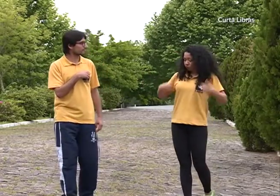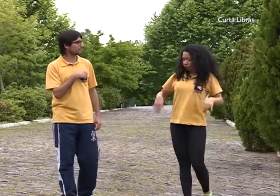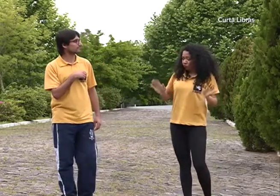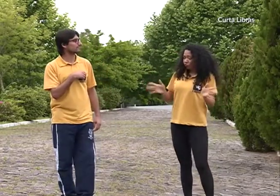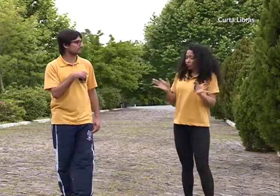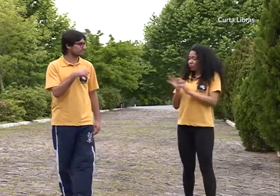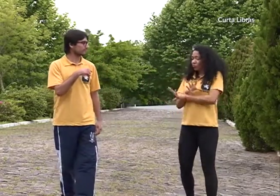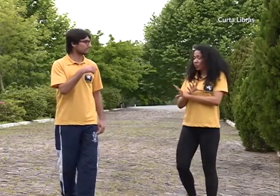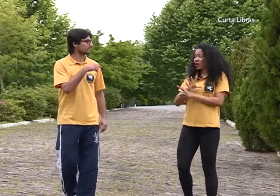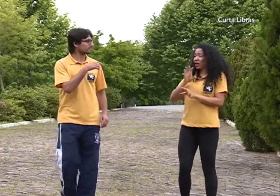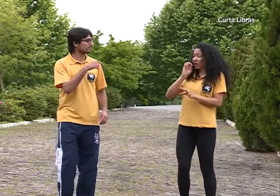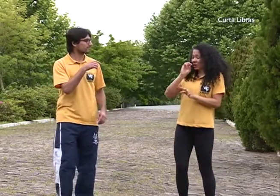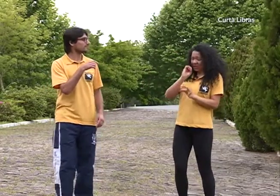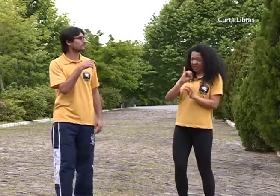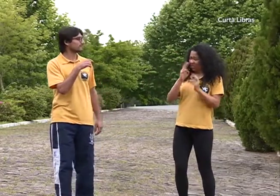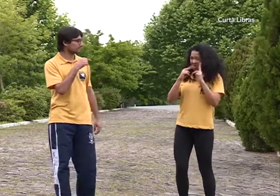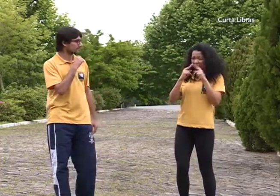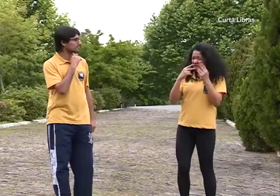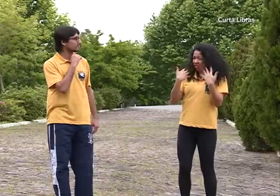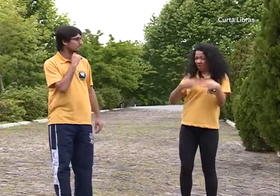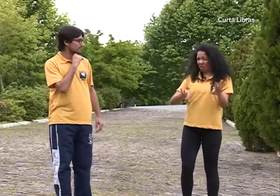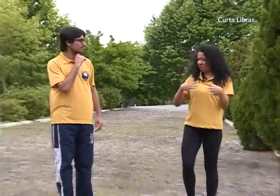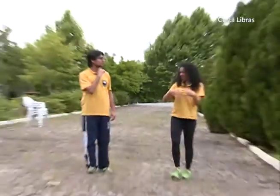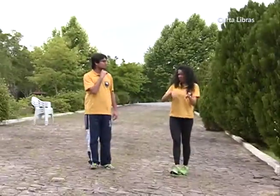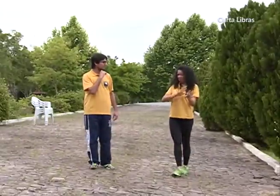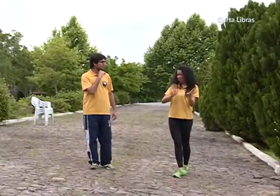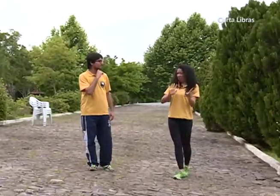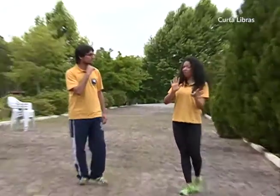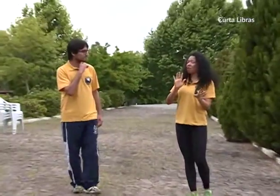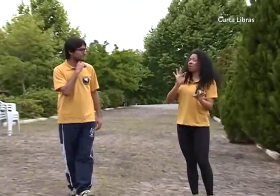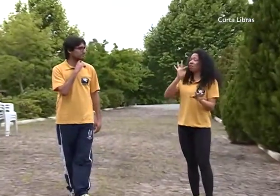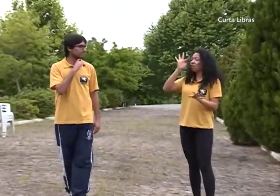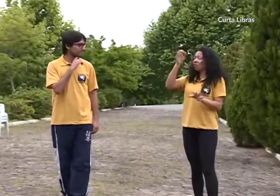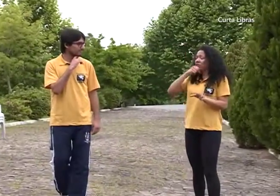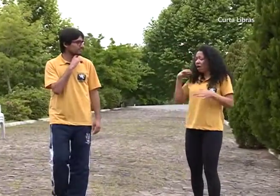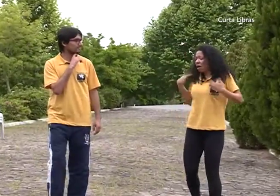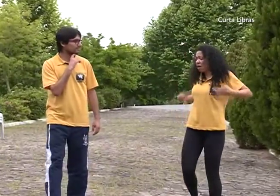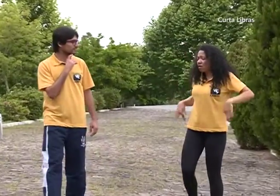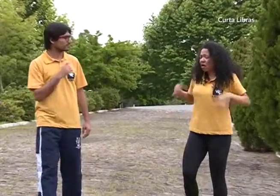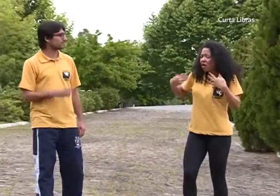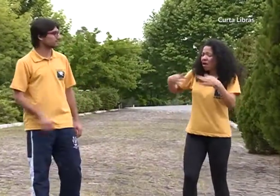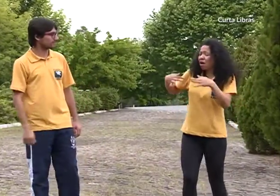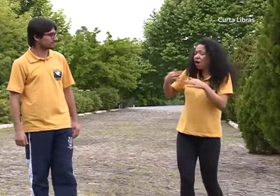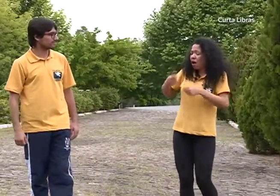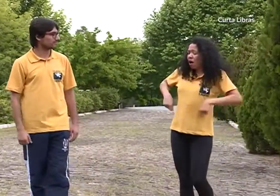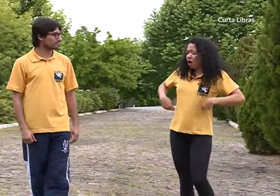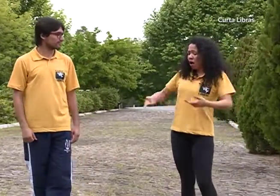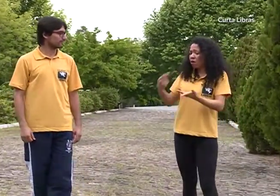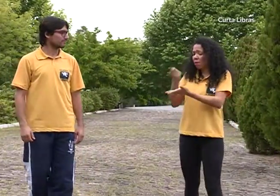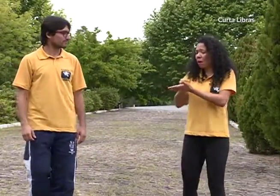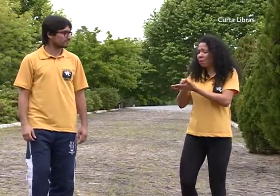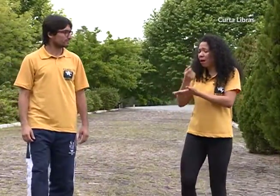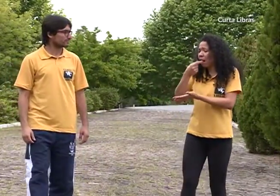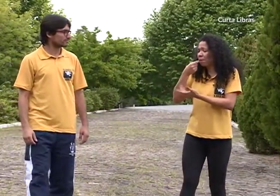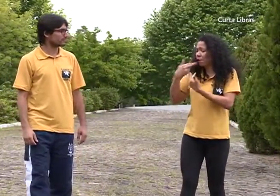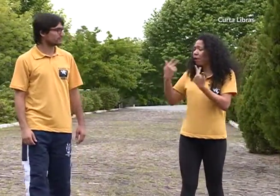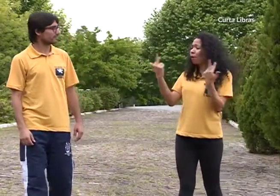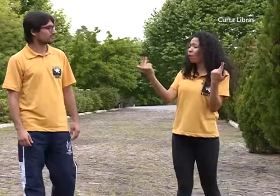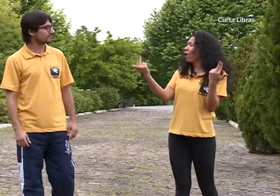estará preparado. Se eu não fizer Pilates agora, nem nada, quando eu envelhecer, vou ter mais dores, mais incômodos e mais gastos com remédio do